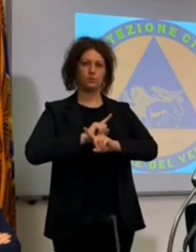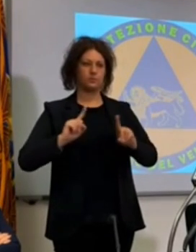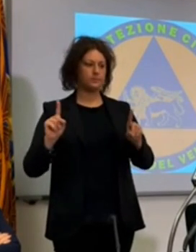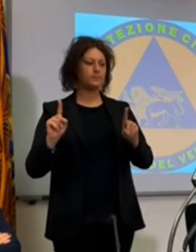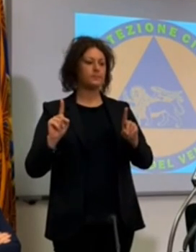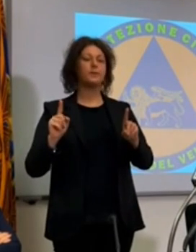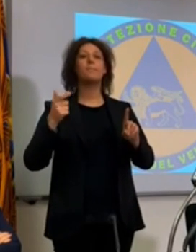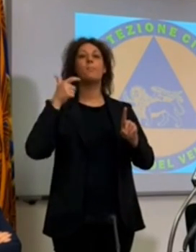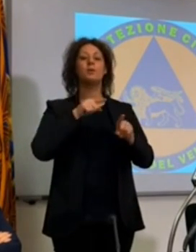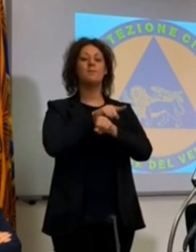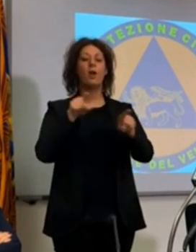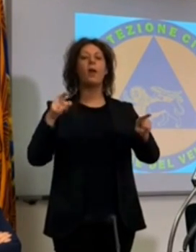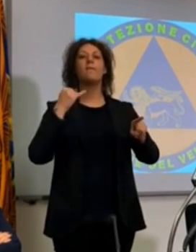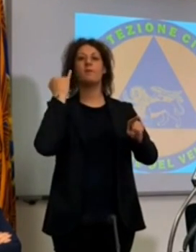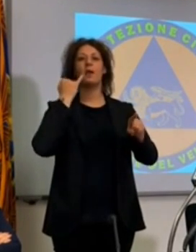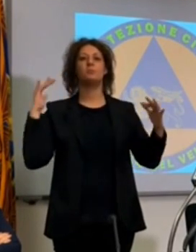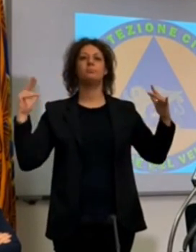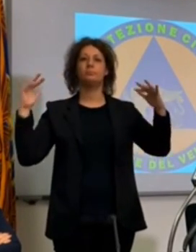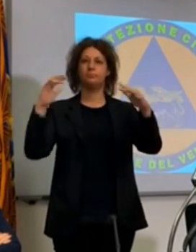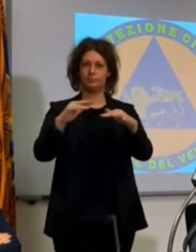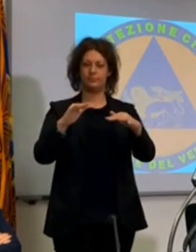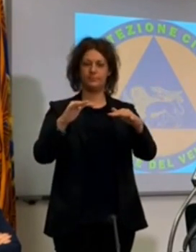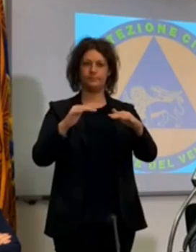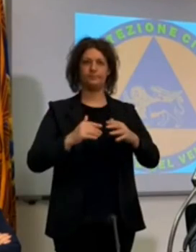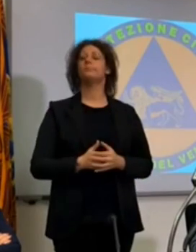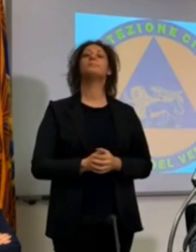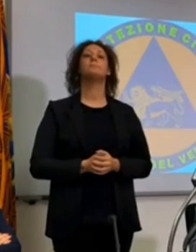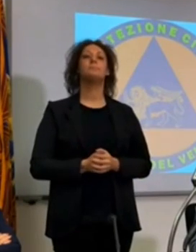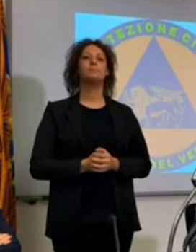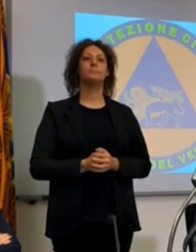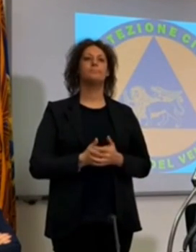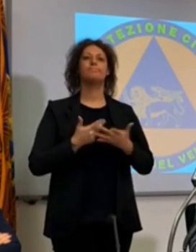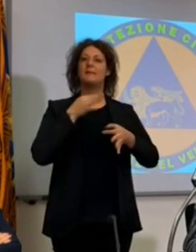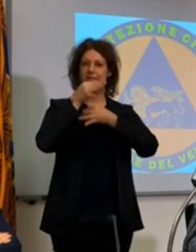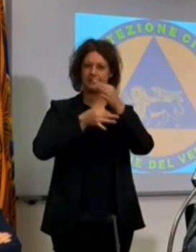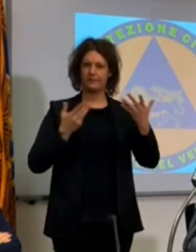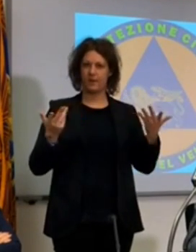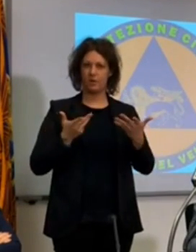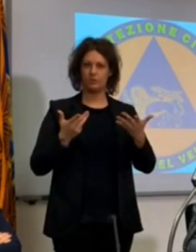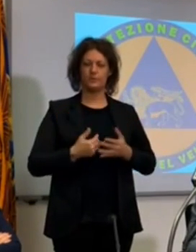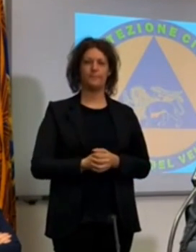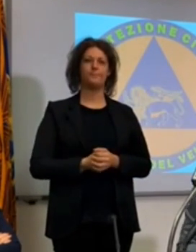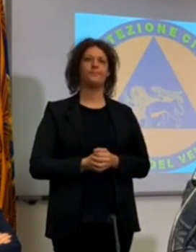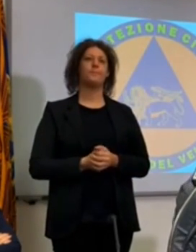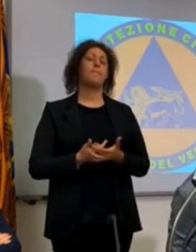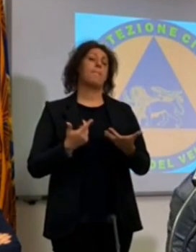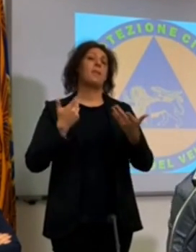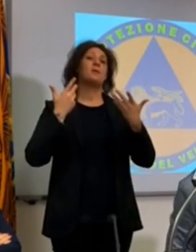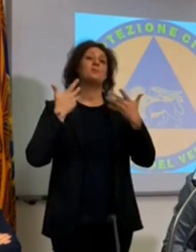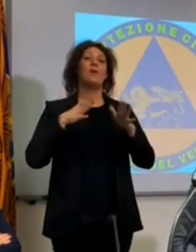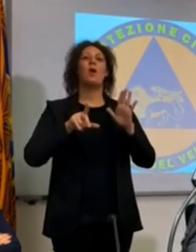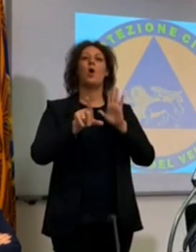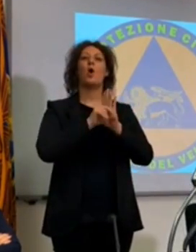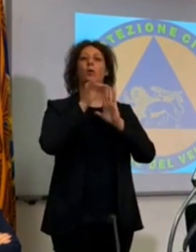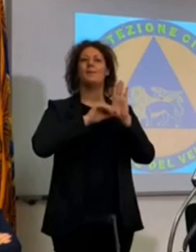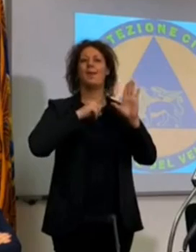solitamente affollate tranne che per i soggetti residenti o alloggianti in tale area. Cosa vuol dire? Vuol dire che abbiamo ripreso la norma dell'altra volta, non c'è una